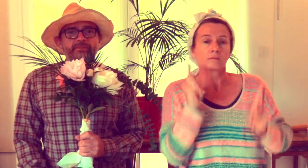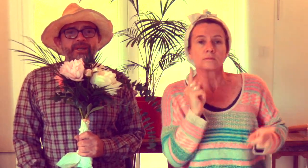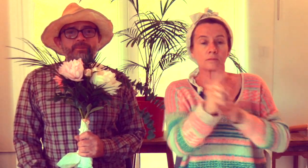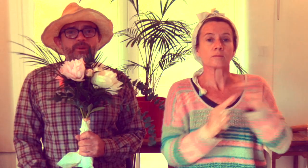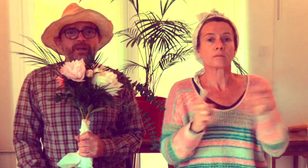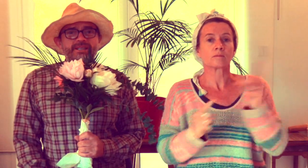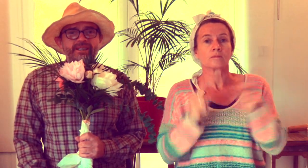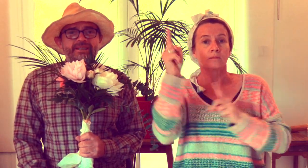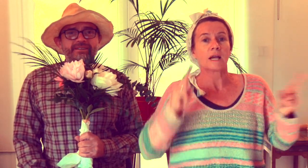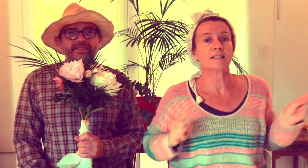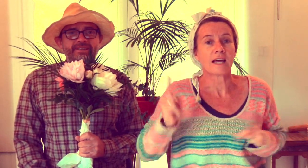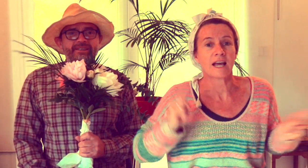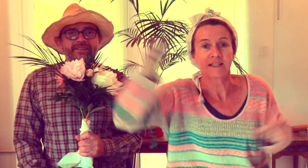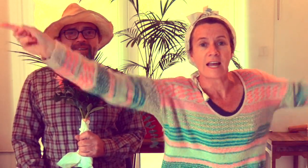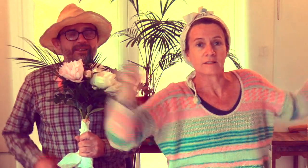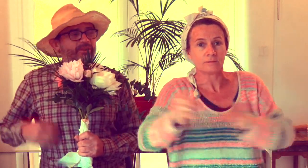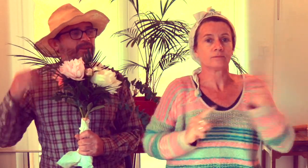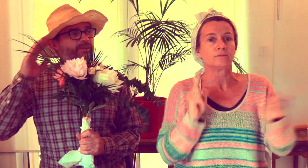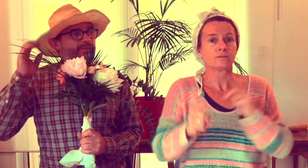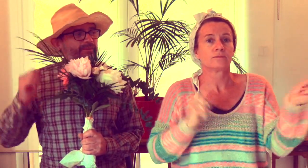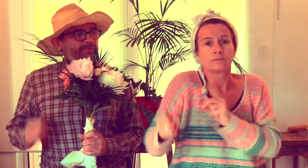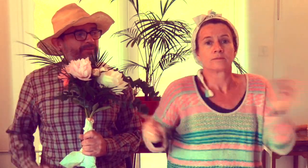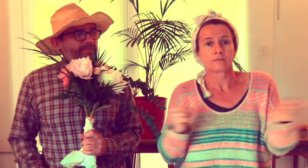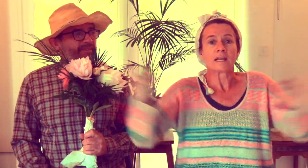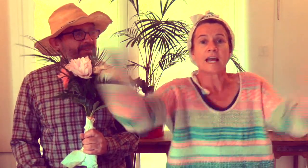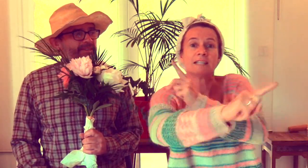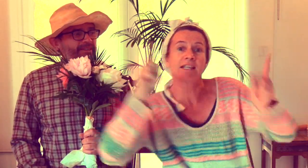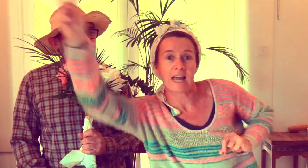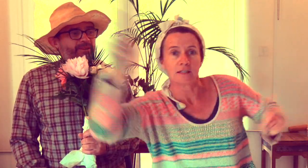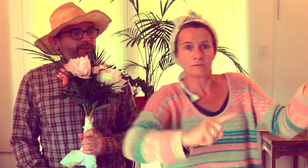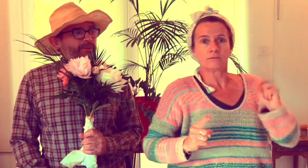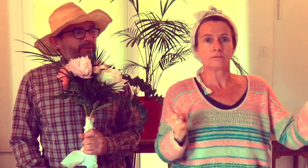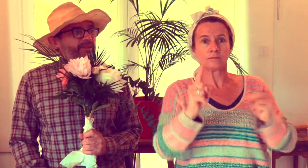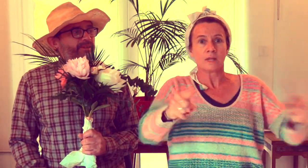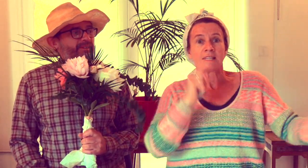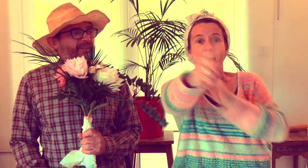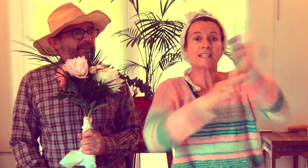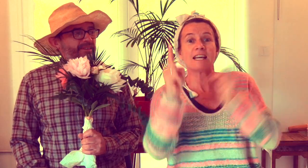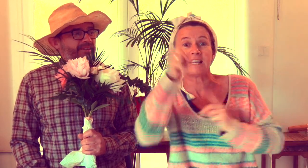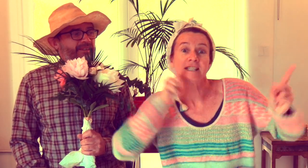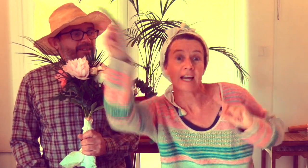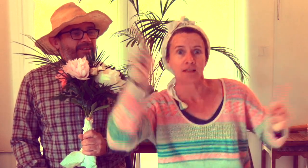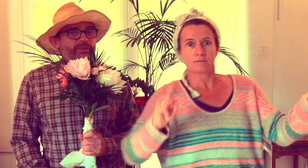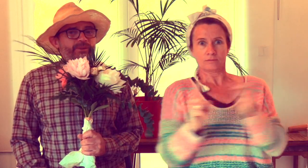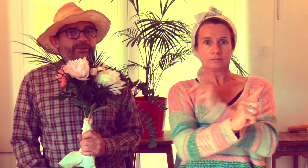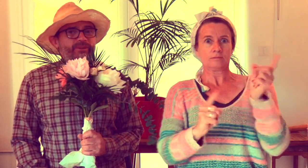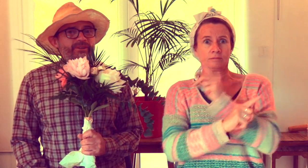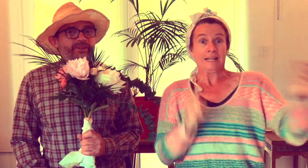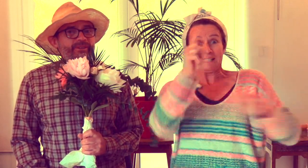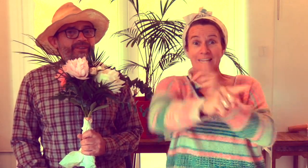bien m'embrasser. Zai zai zai. Oh. Zai zai zai. Oh. Zai zai zai zai. Oh. Zai